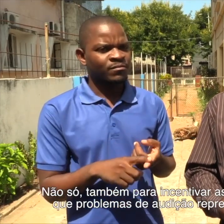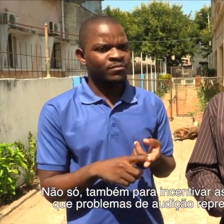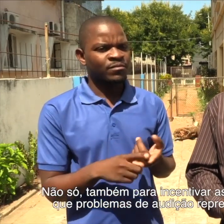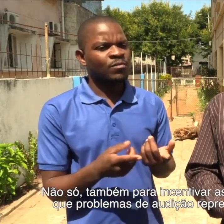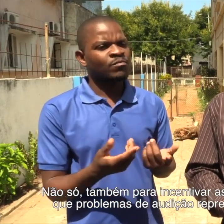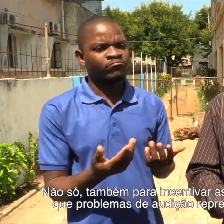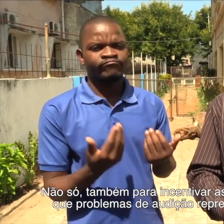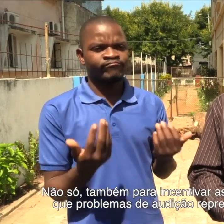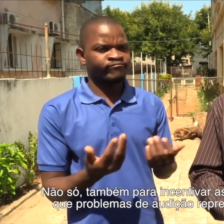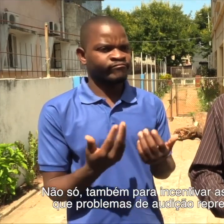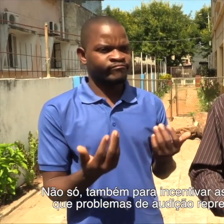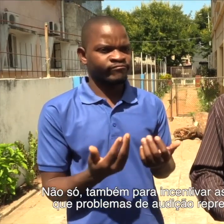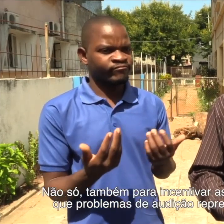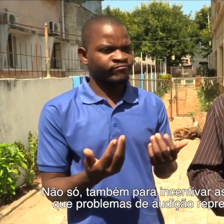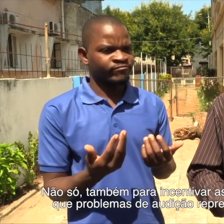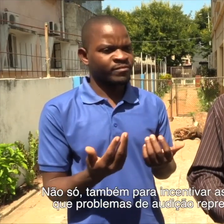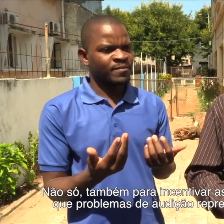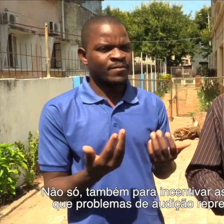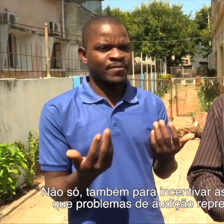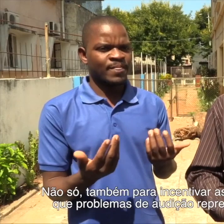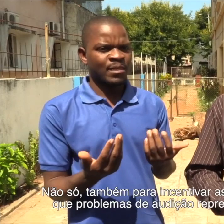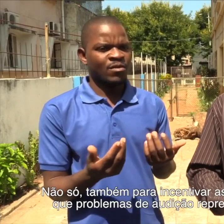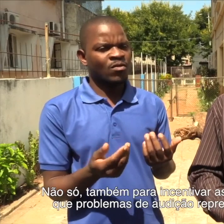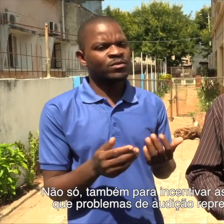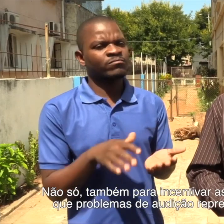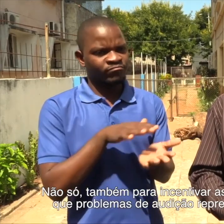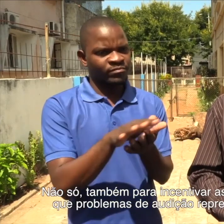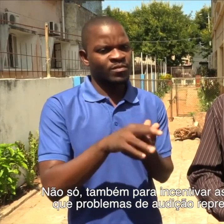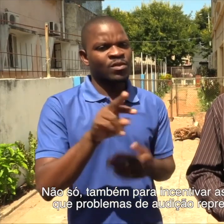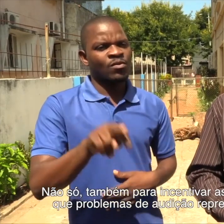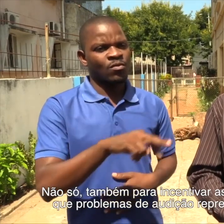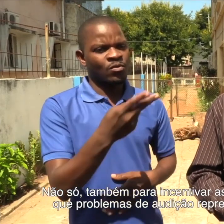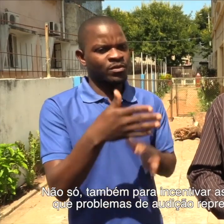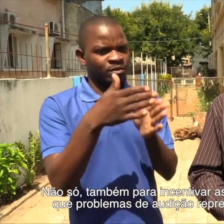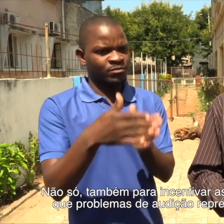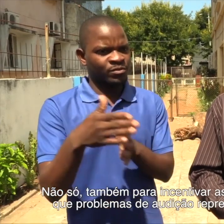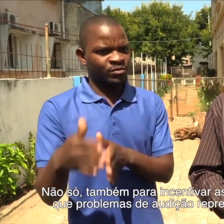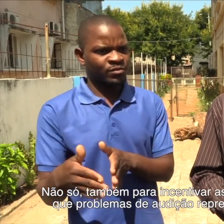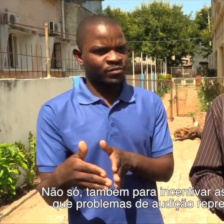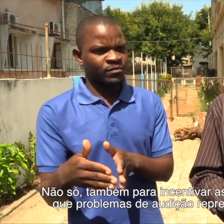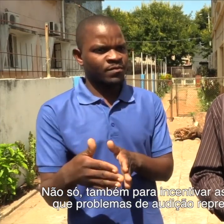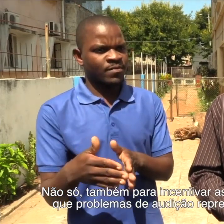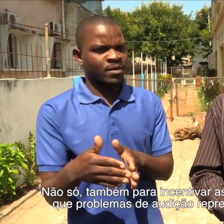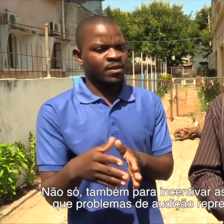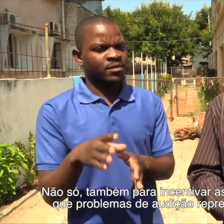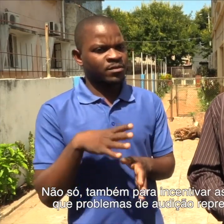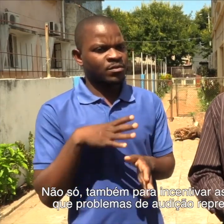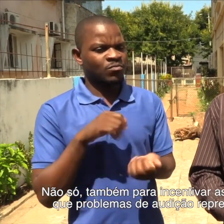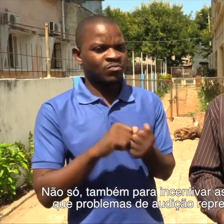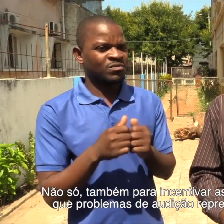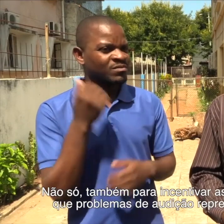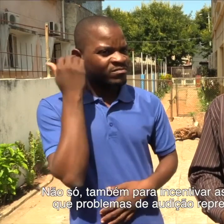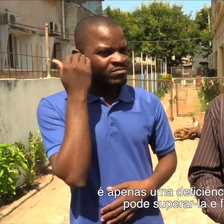para poder incentivar as outras pessoas que têm esses problemas de audição.